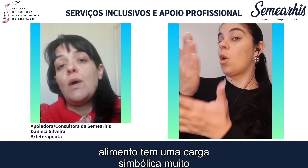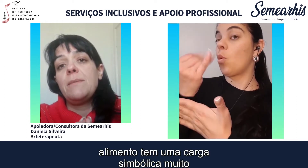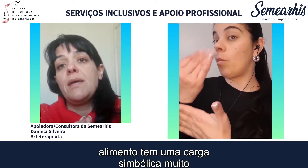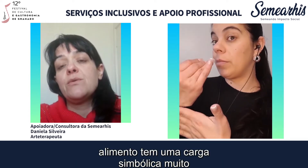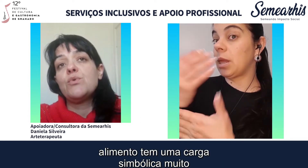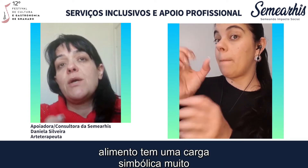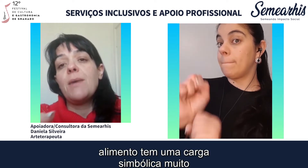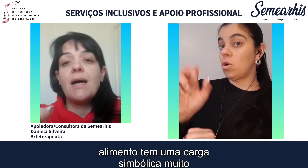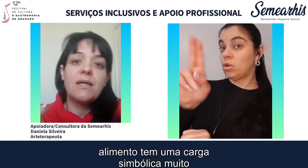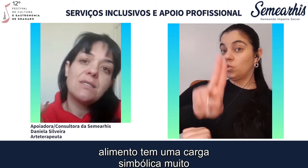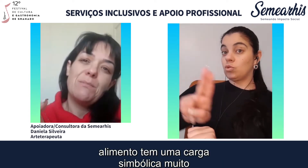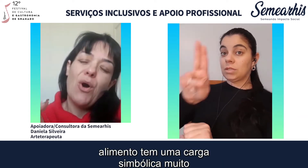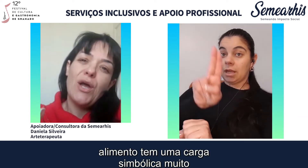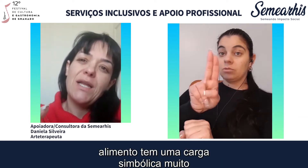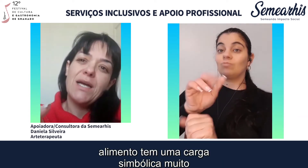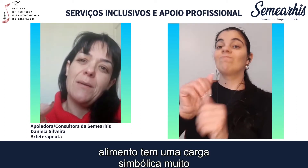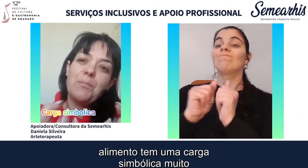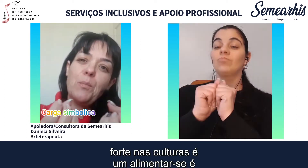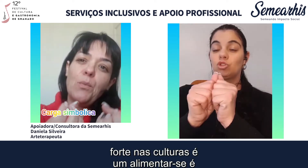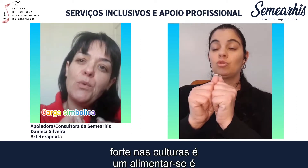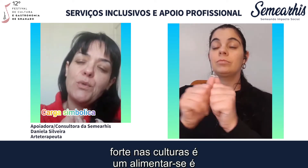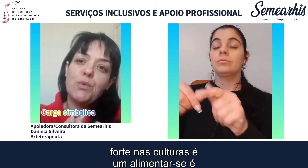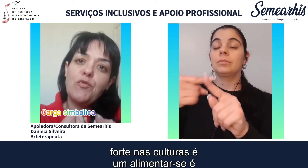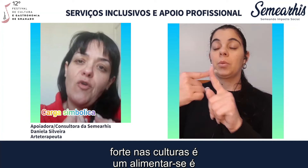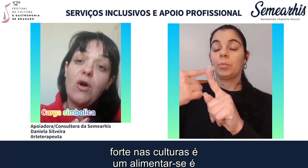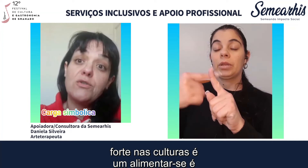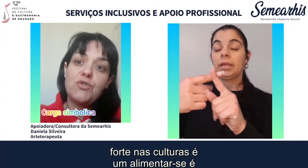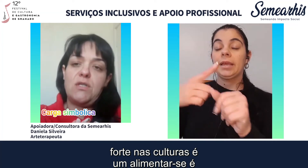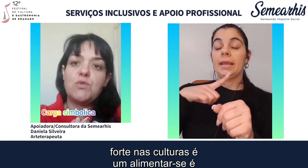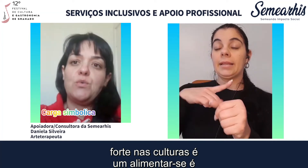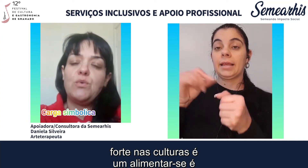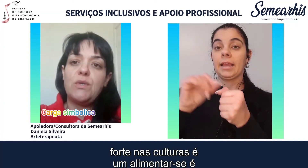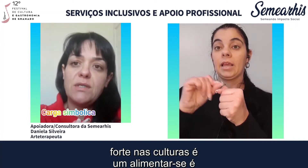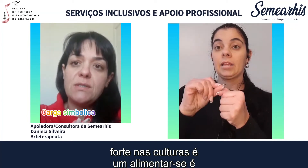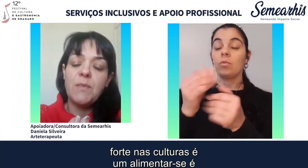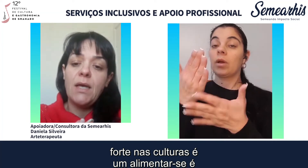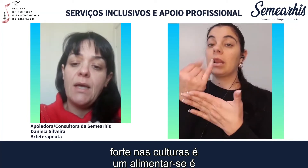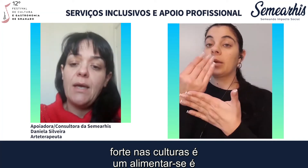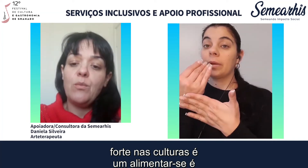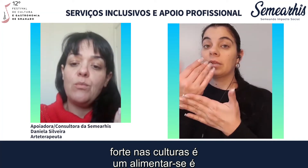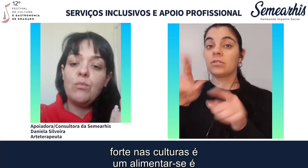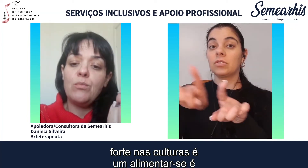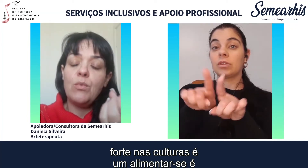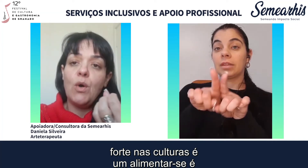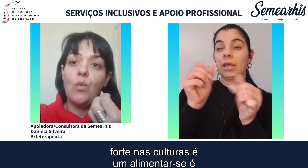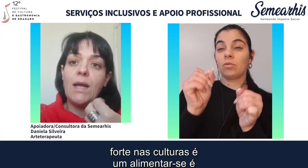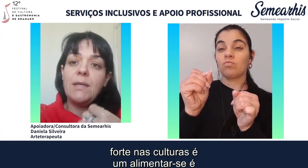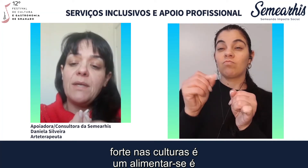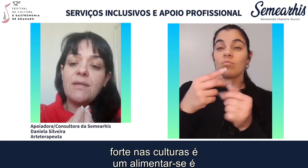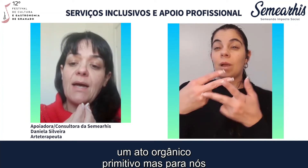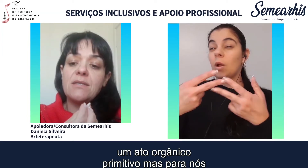O alimento tem uma carga simbólica muito forte nas culturas.